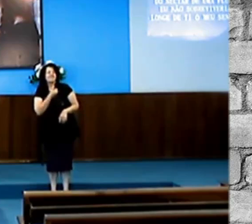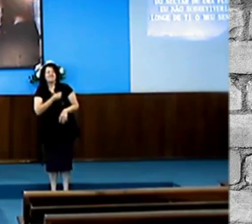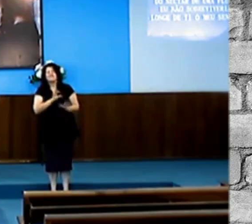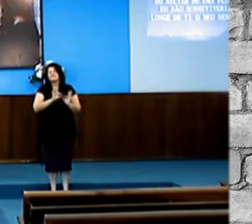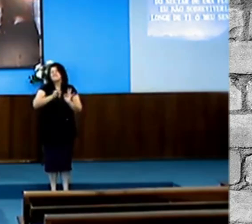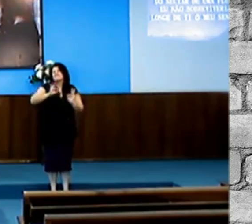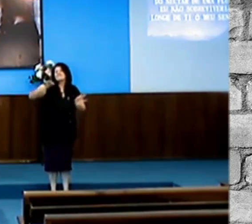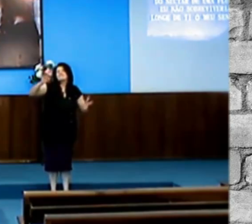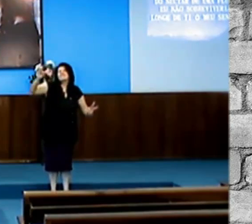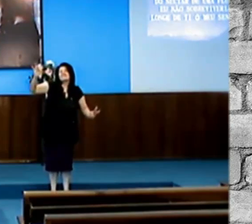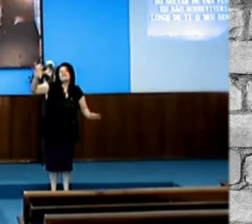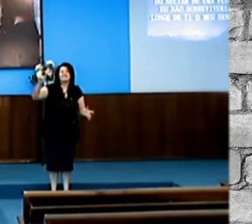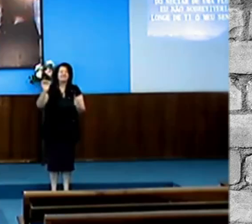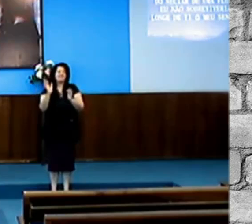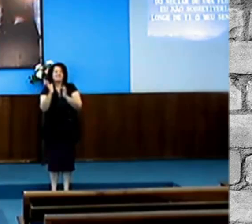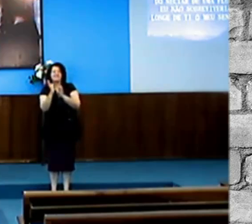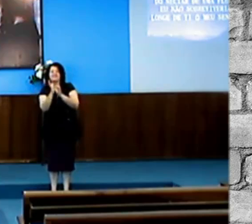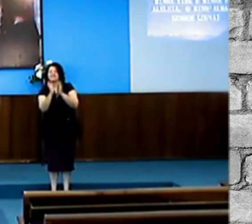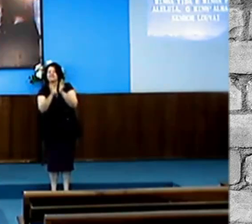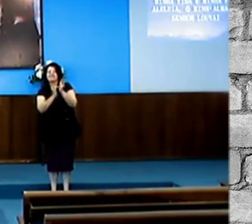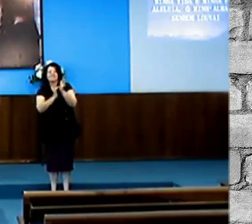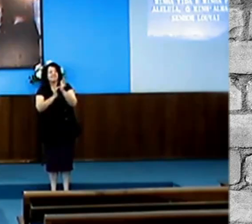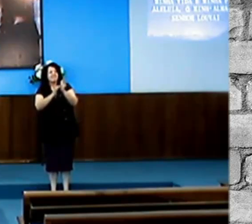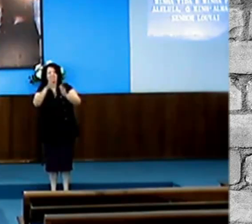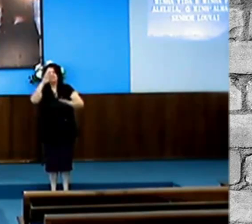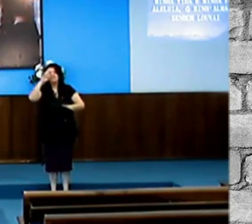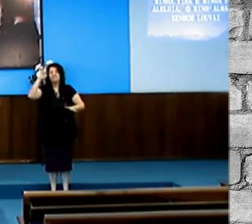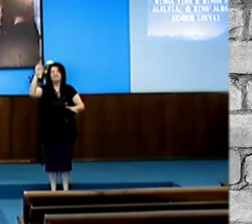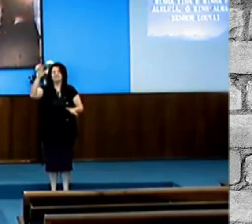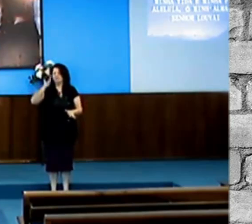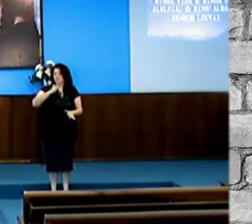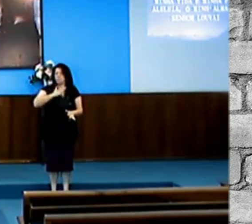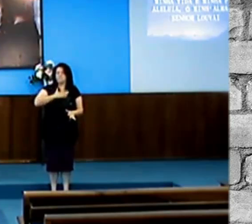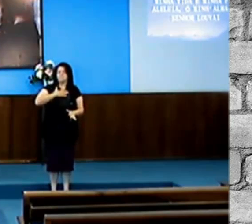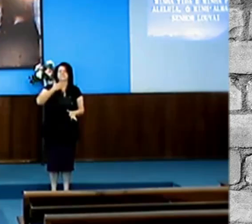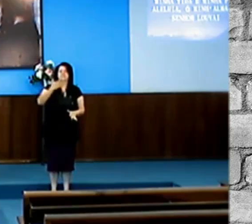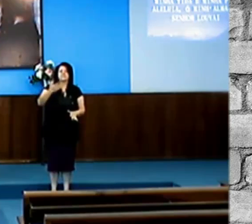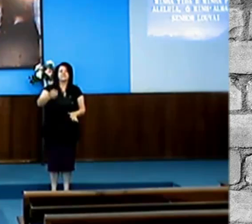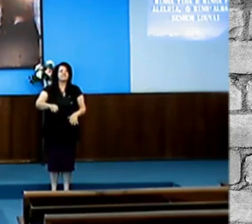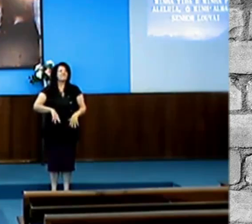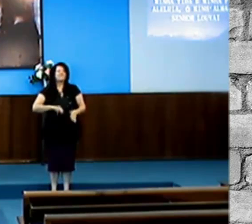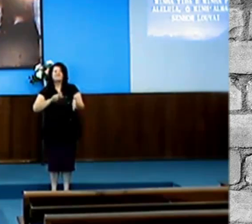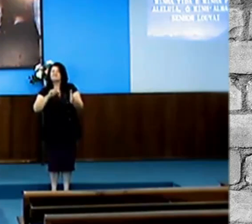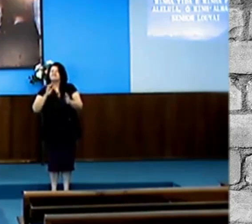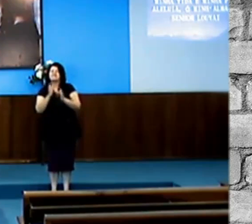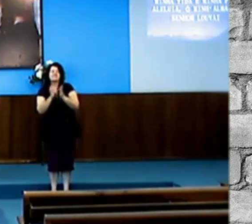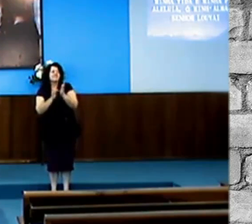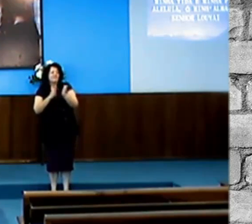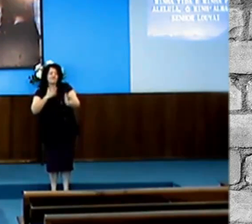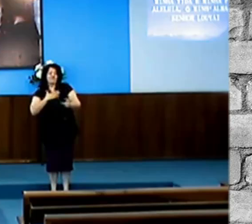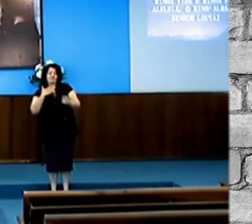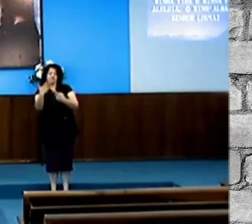sobreviveria longe de ti, ó meu Senhor. Pois tu és o meu